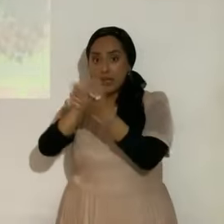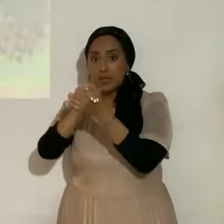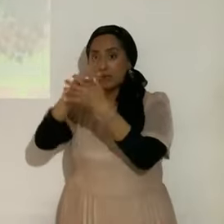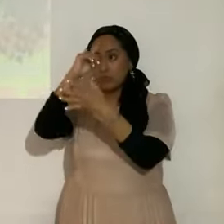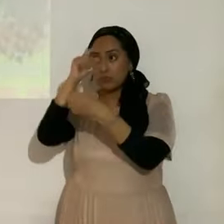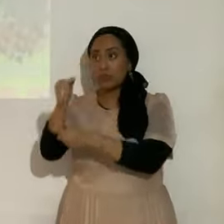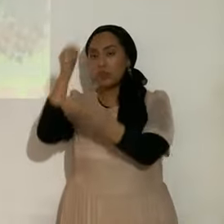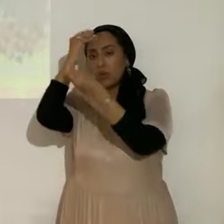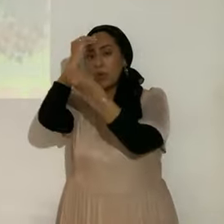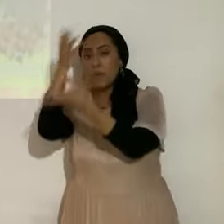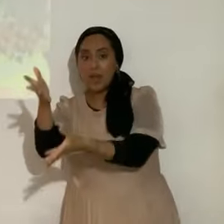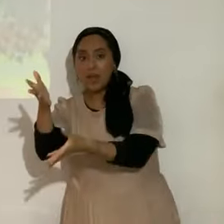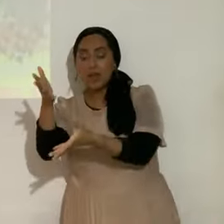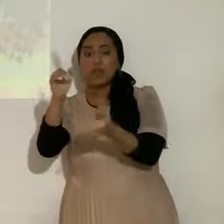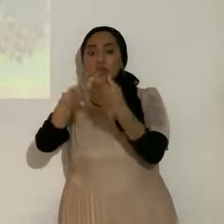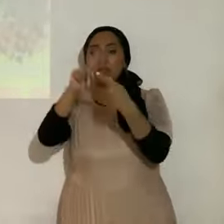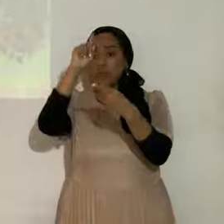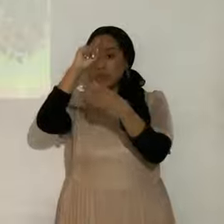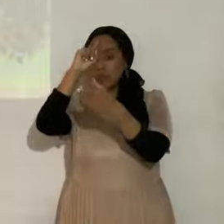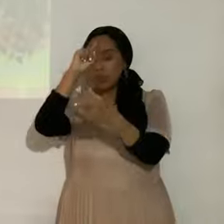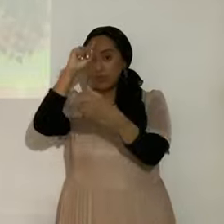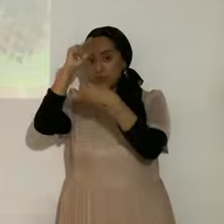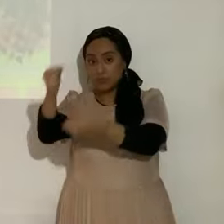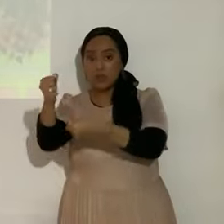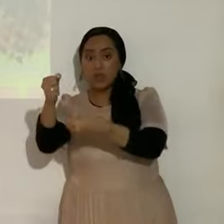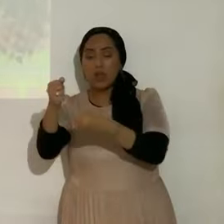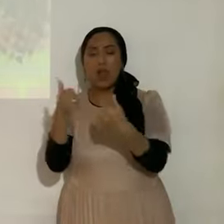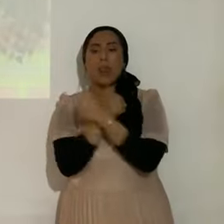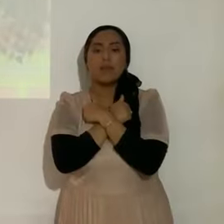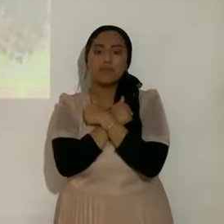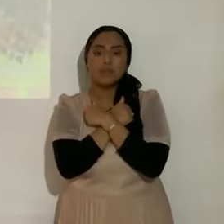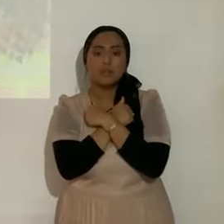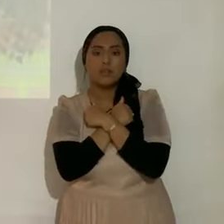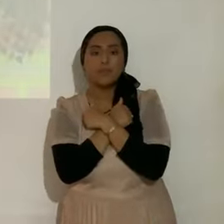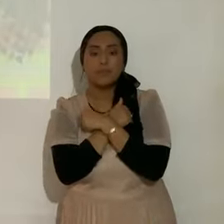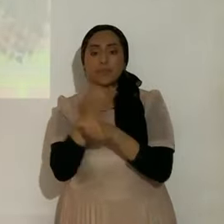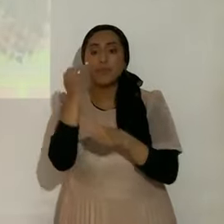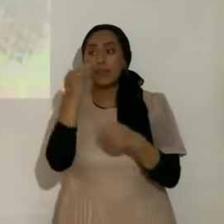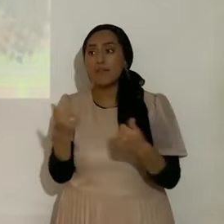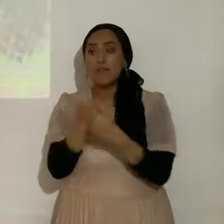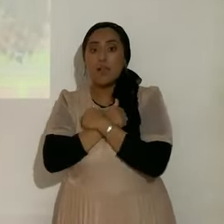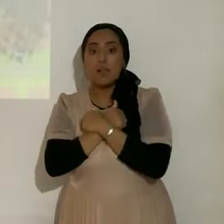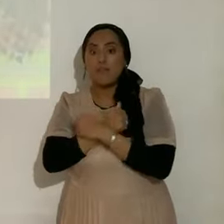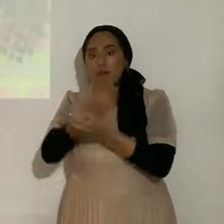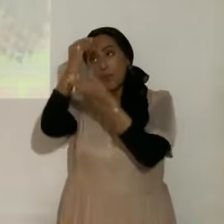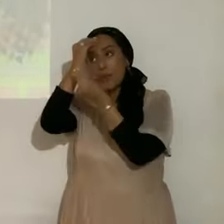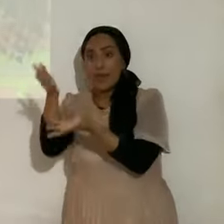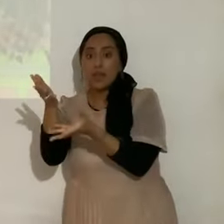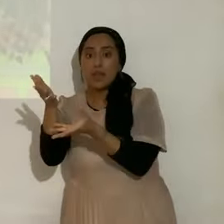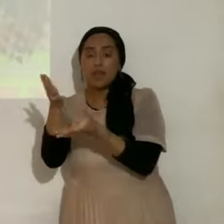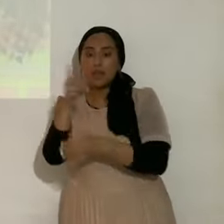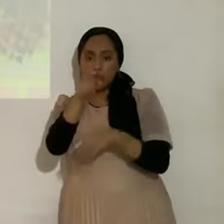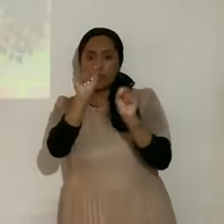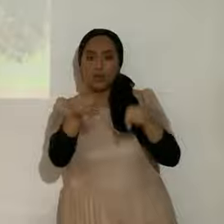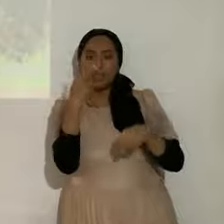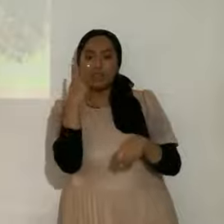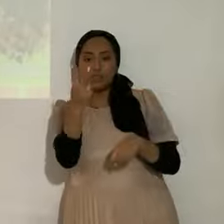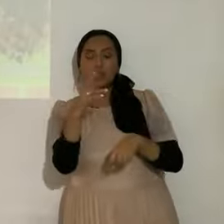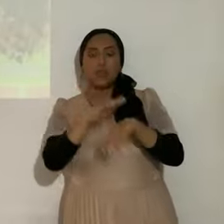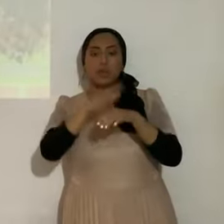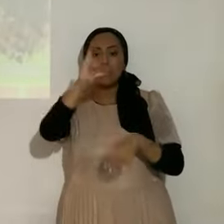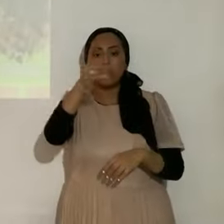confiar y obedecer. Confiar. El que confía, ama. Y el que ama, obedece. Tú lo puedes ver